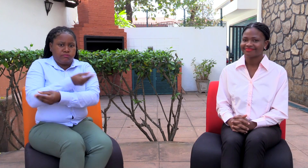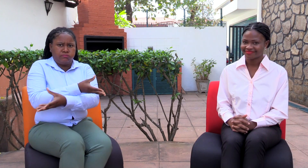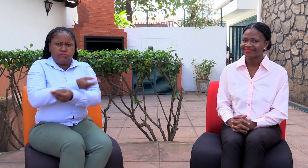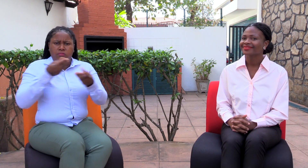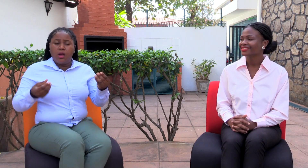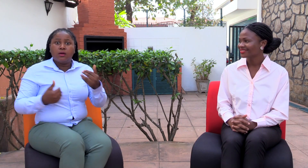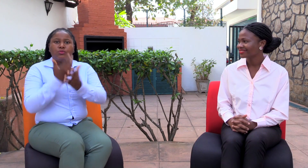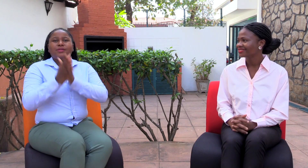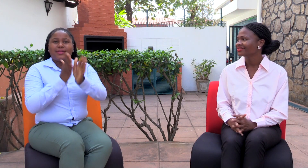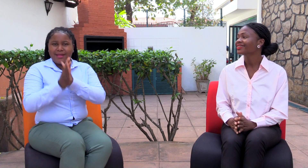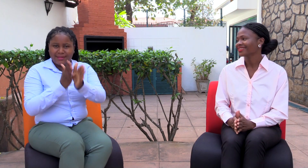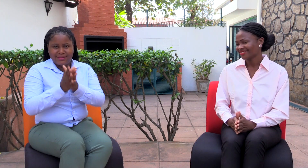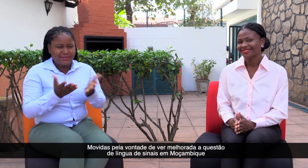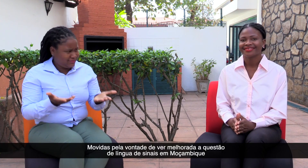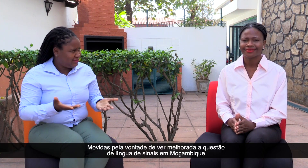respectivamente.